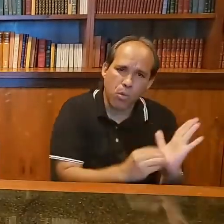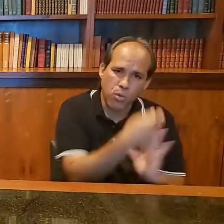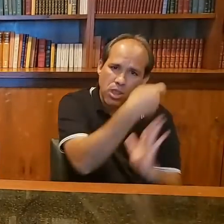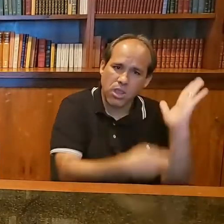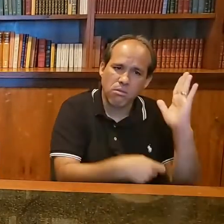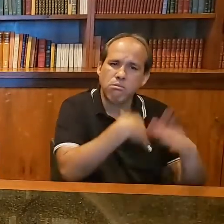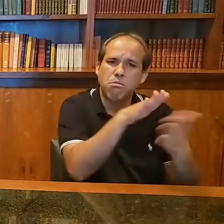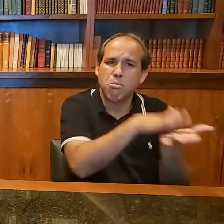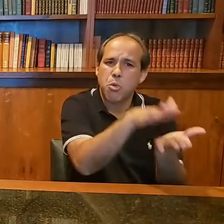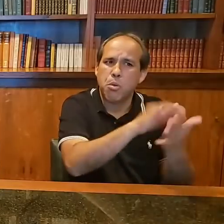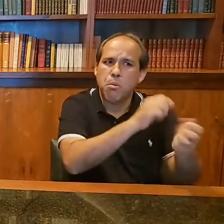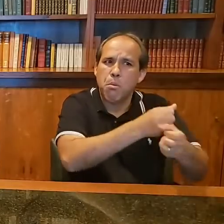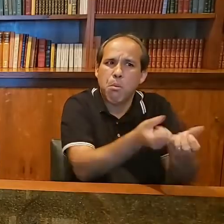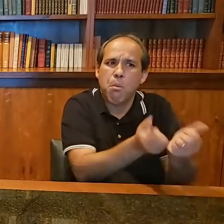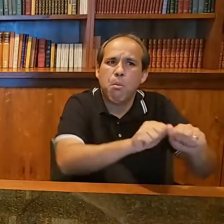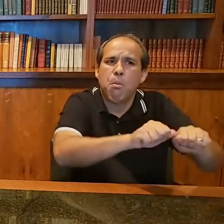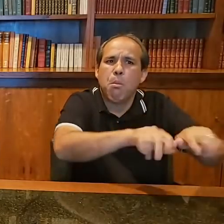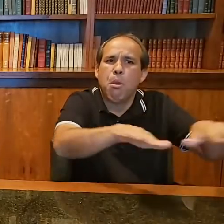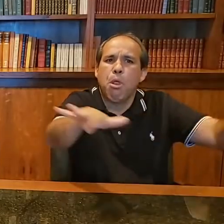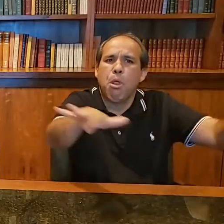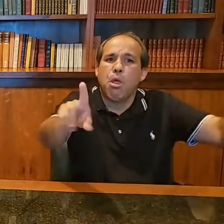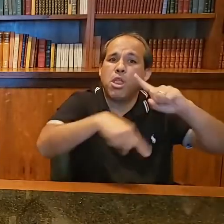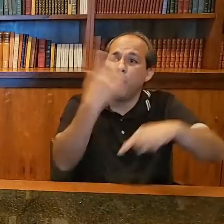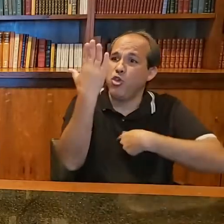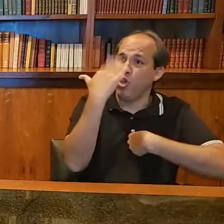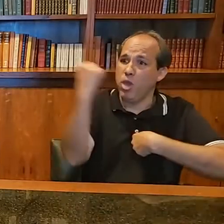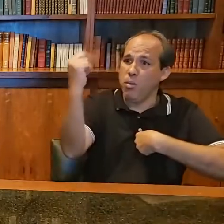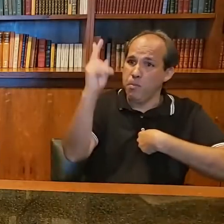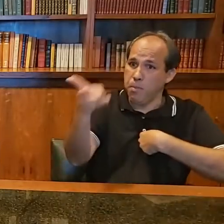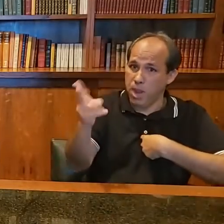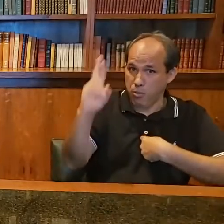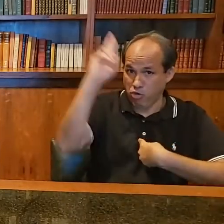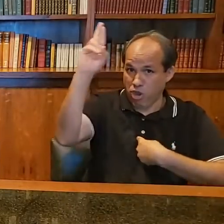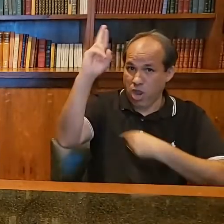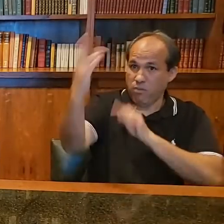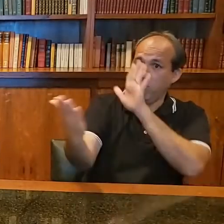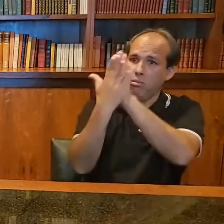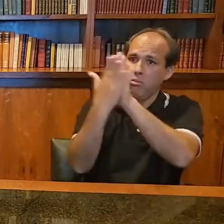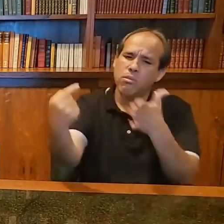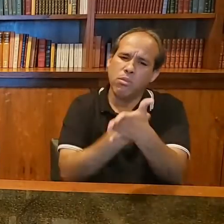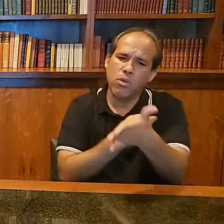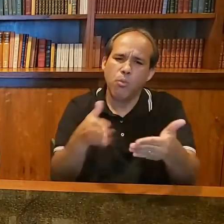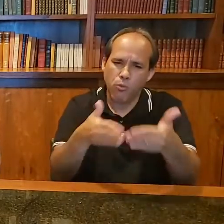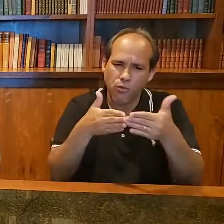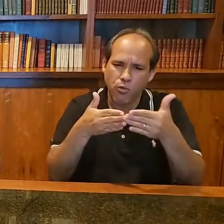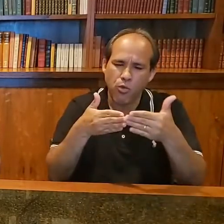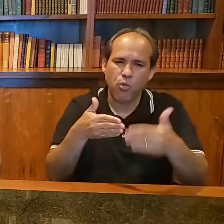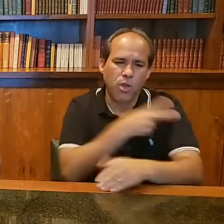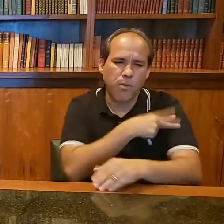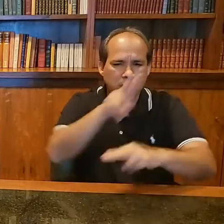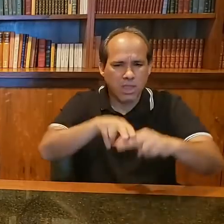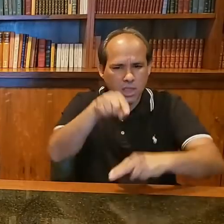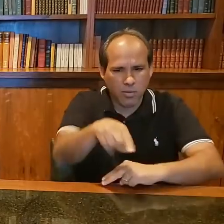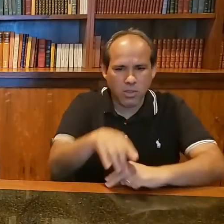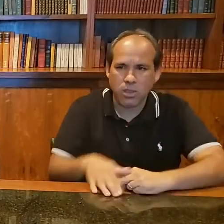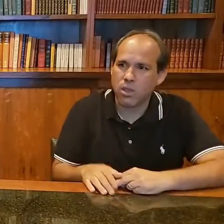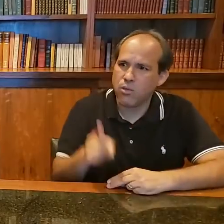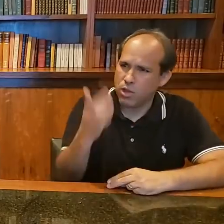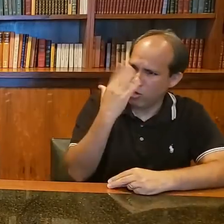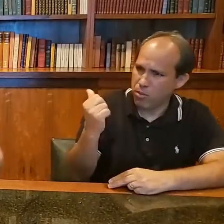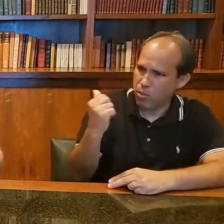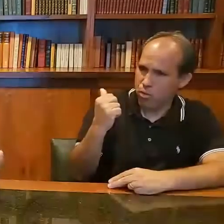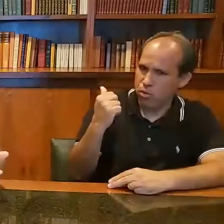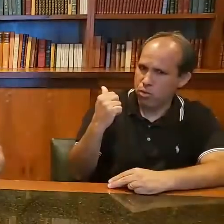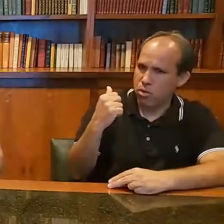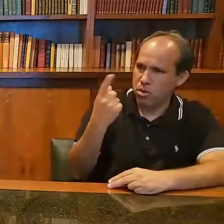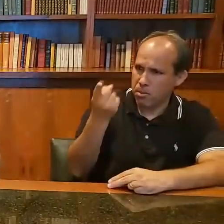capitão, cheguei lá, me apresentei para ele, obviamente. E ele falou, capitão, o senhor senta aí. Eu falei, poxa, o general chamou o capitão de senhor, mandou